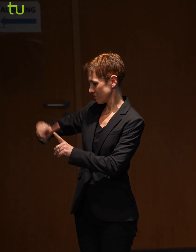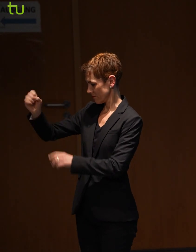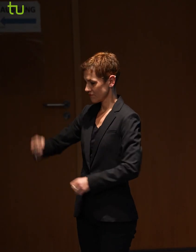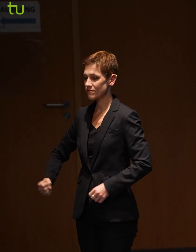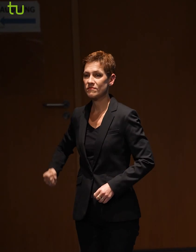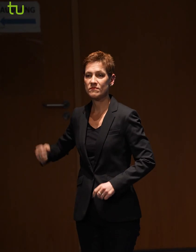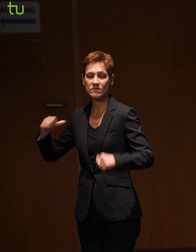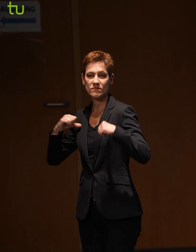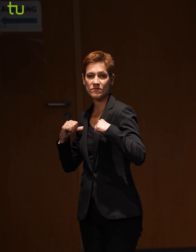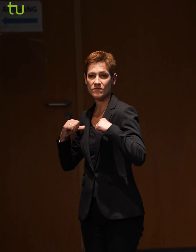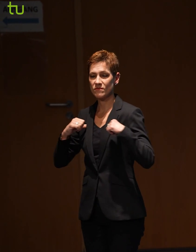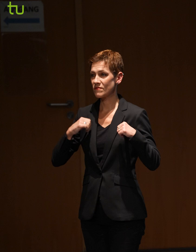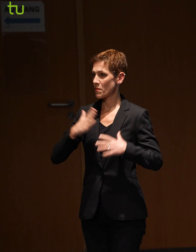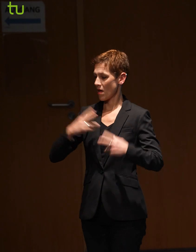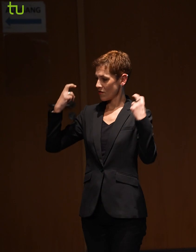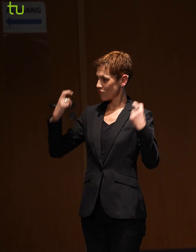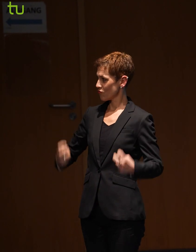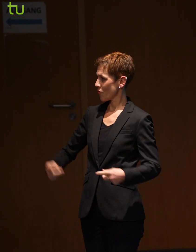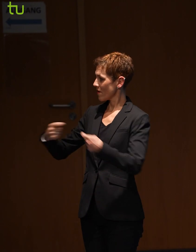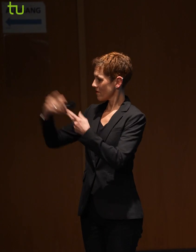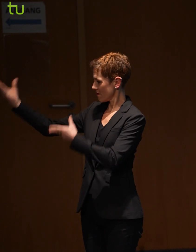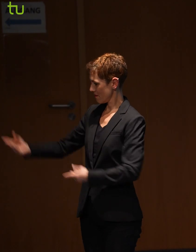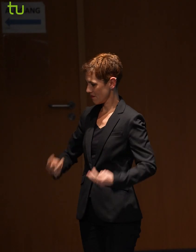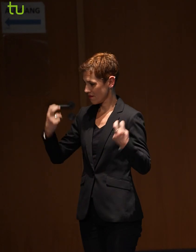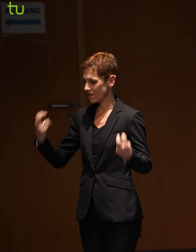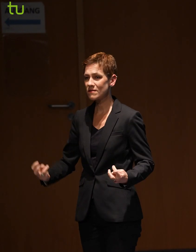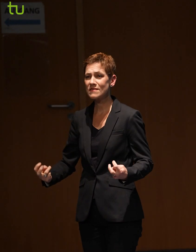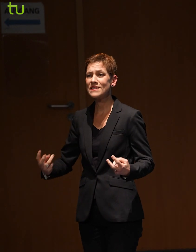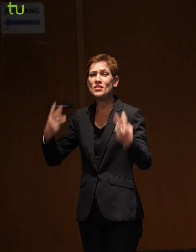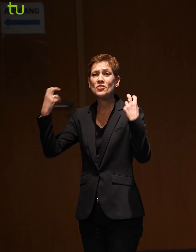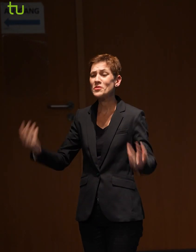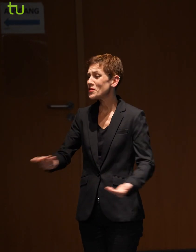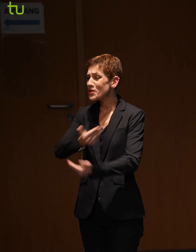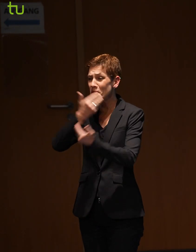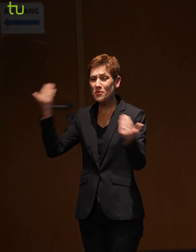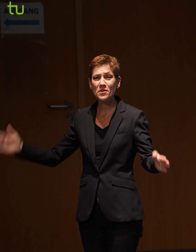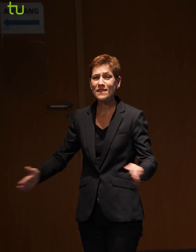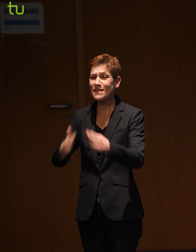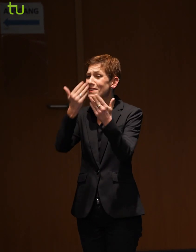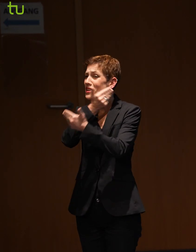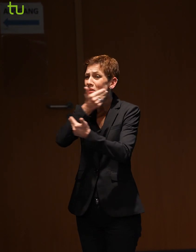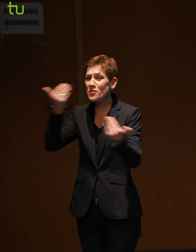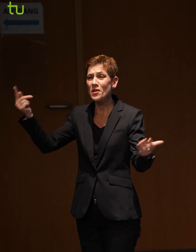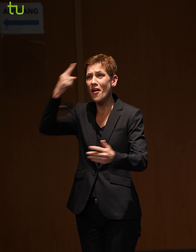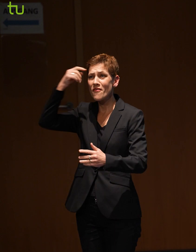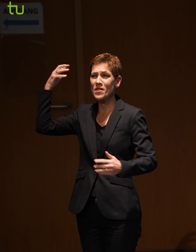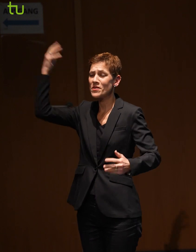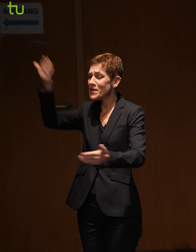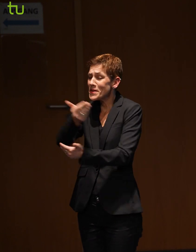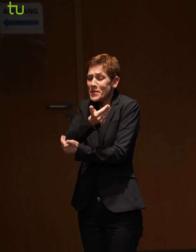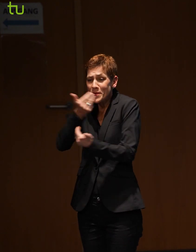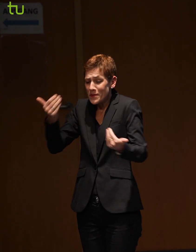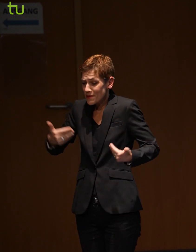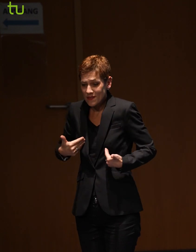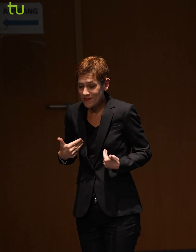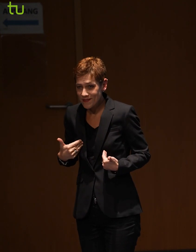bequem. Ich habe keinen Stuhl, noch Kirche, noch Philosophie.